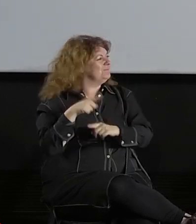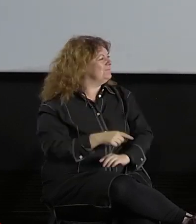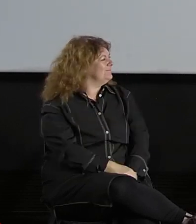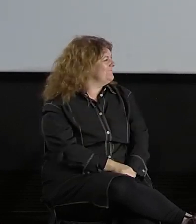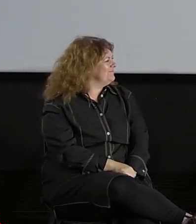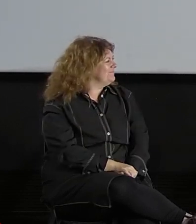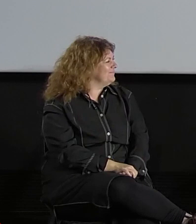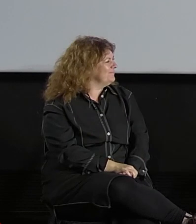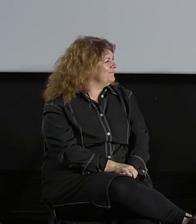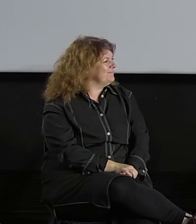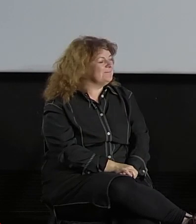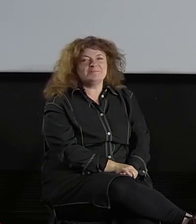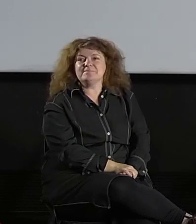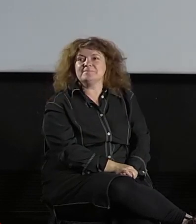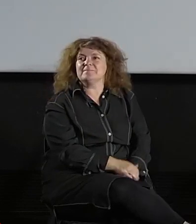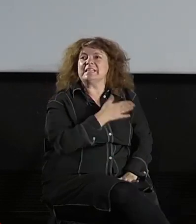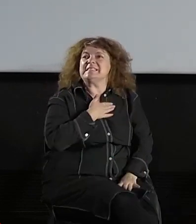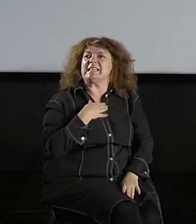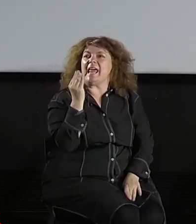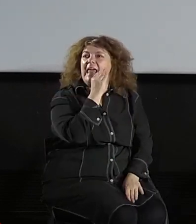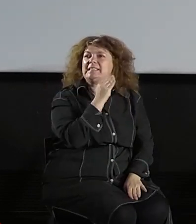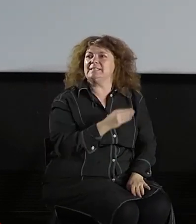experiencias Bueno si queréis abrimos a